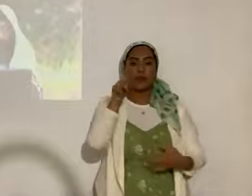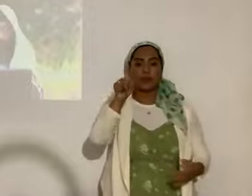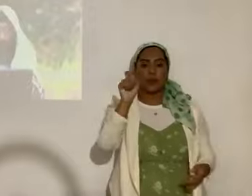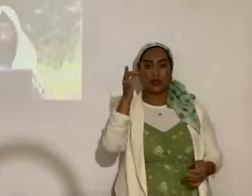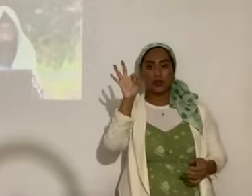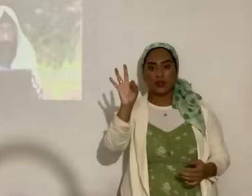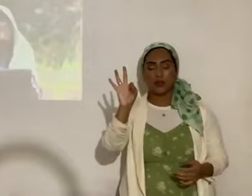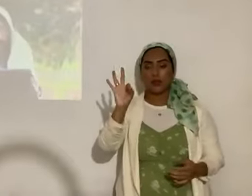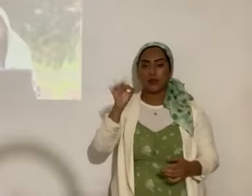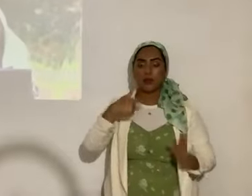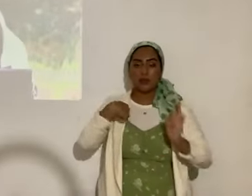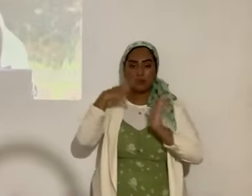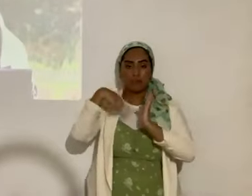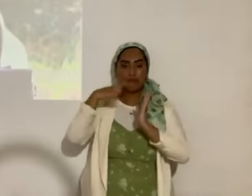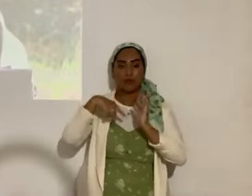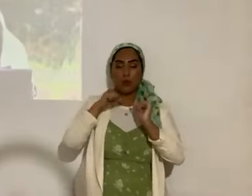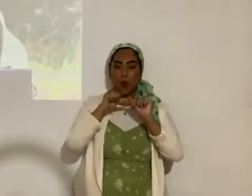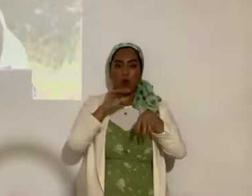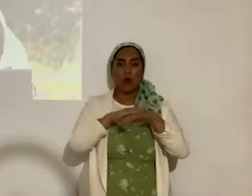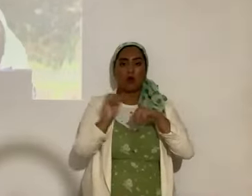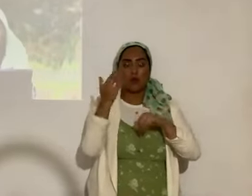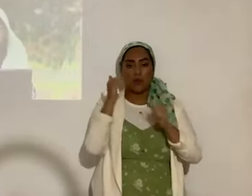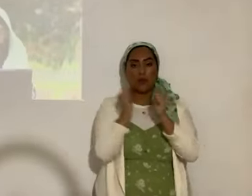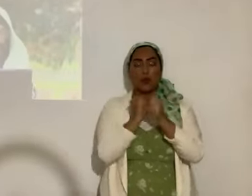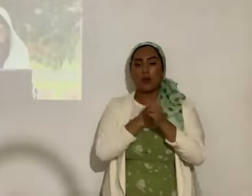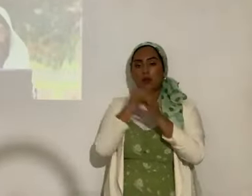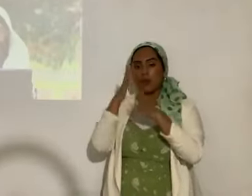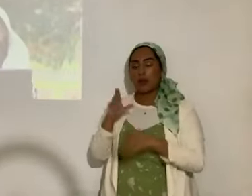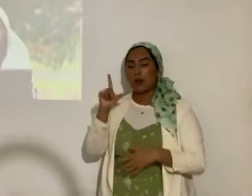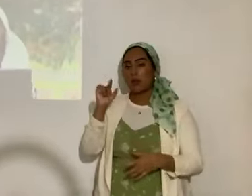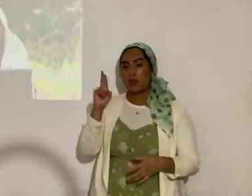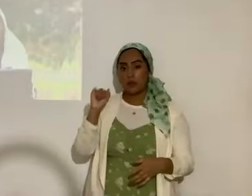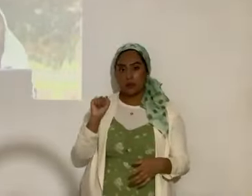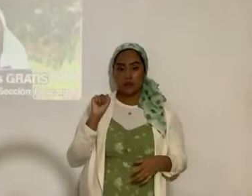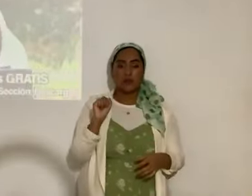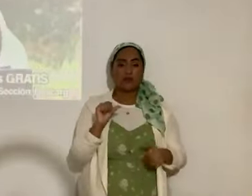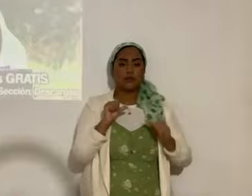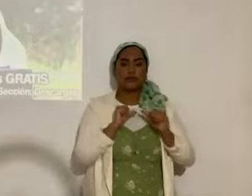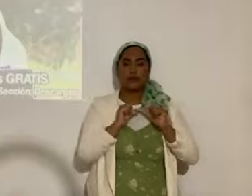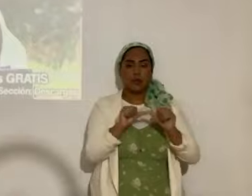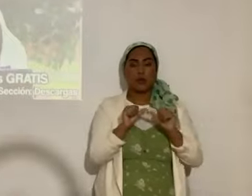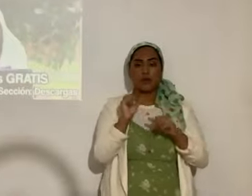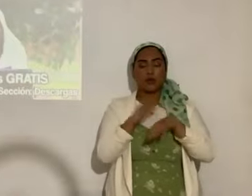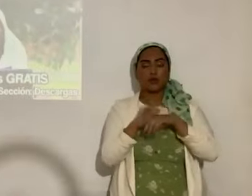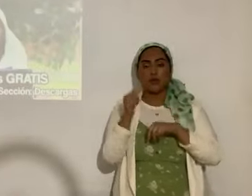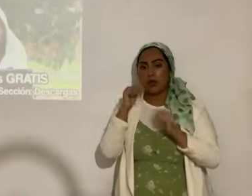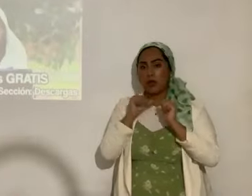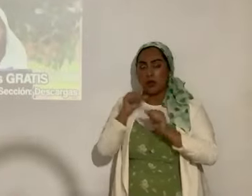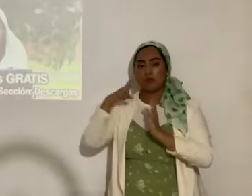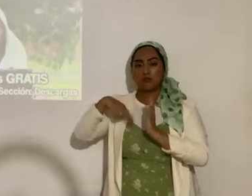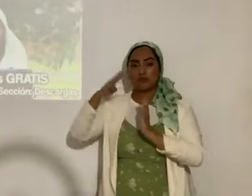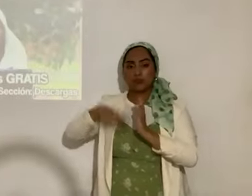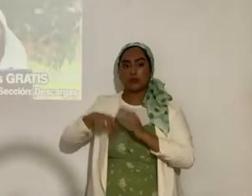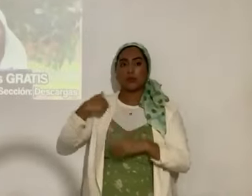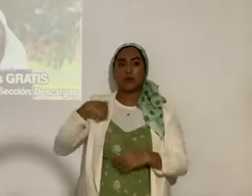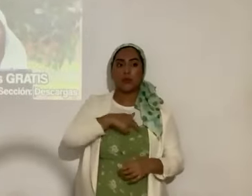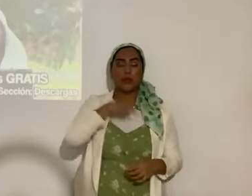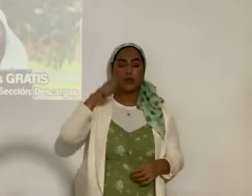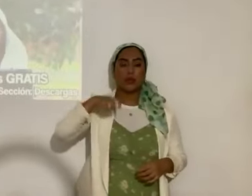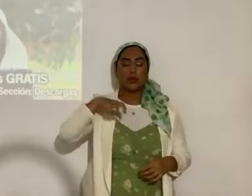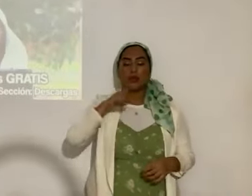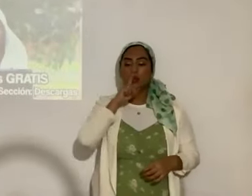que lo hemos leído a cada shabat con nuestro amado ruel Luis Cervantes Este es un salmo que cada chavalo estamos leyendo y tenemos que